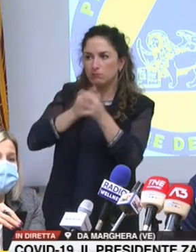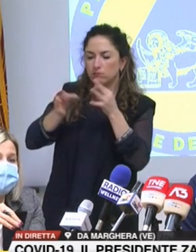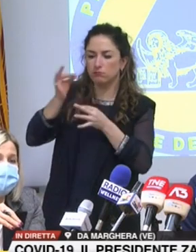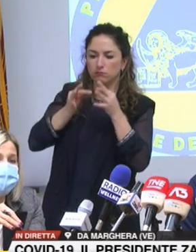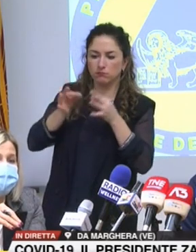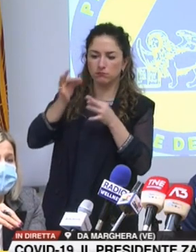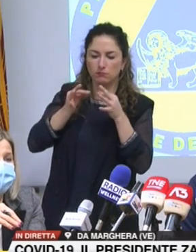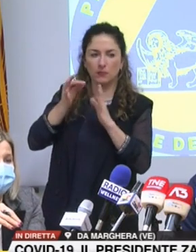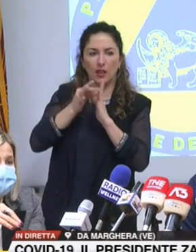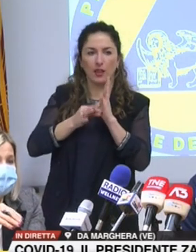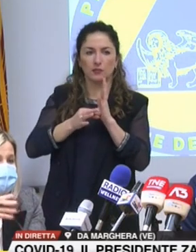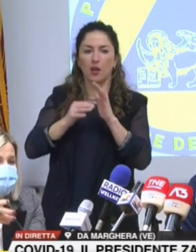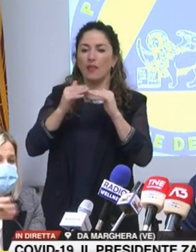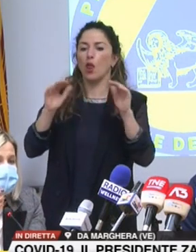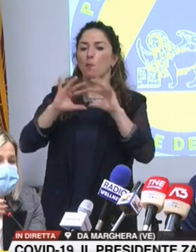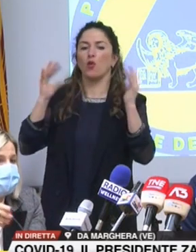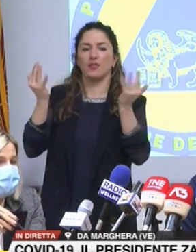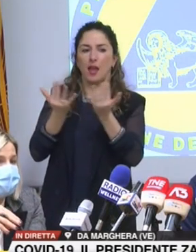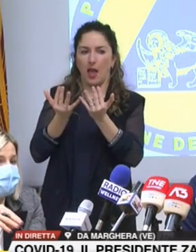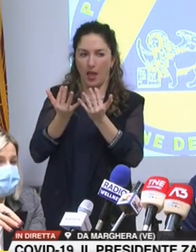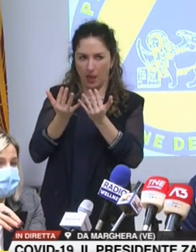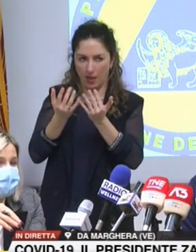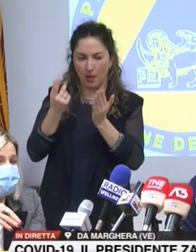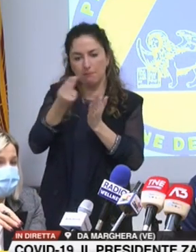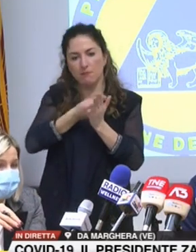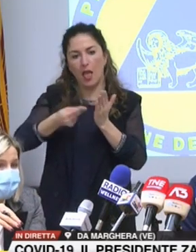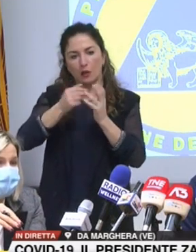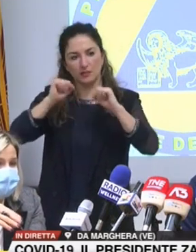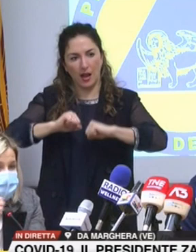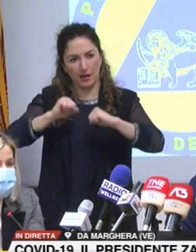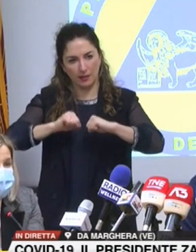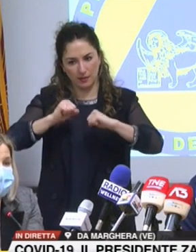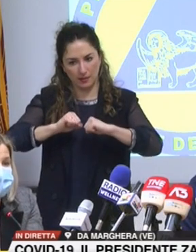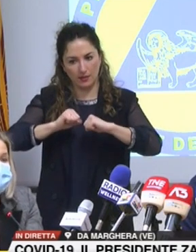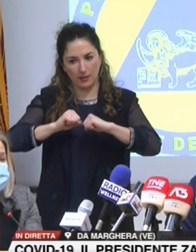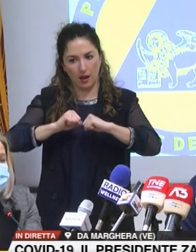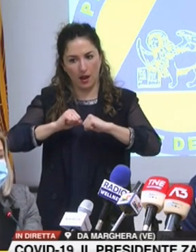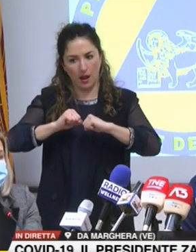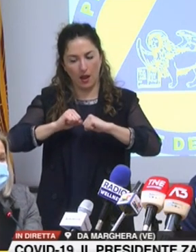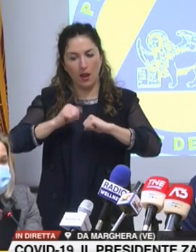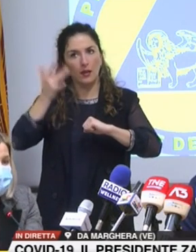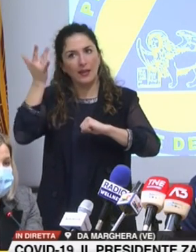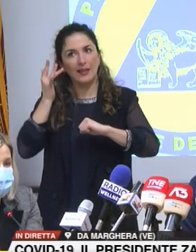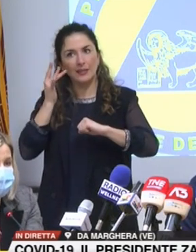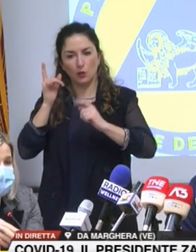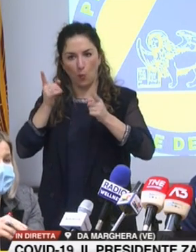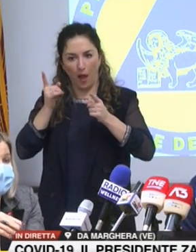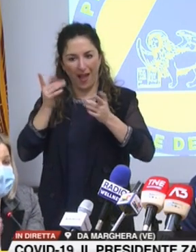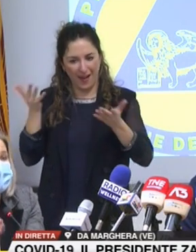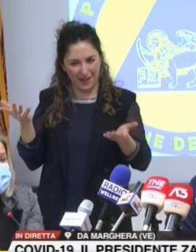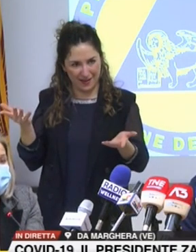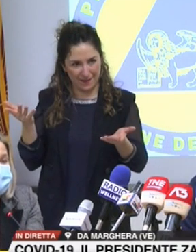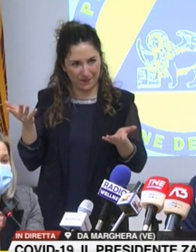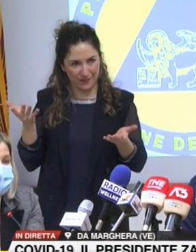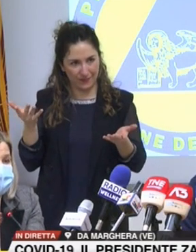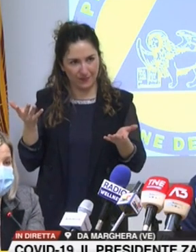anche a livello mondiale sui piani di sanità per quanto riguarda il rischio, quindi i settori che dovrebbero essere quelli, insomma, da